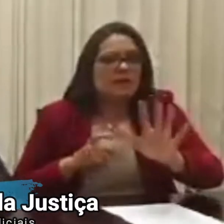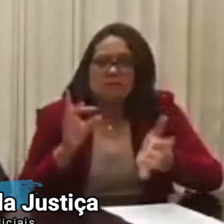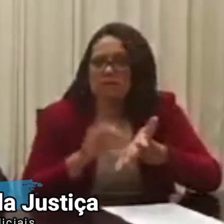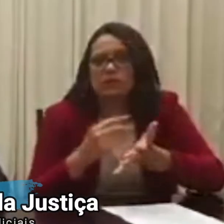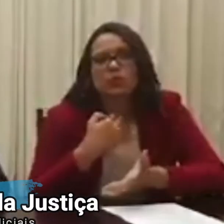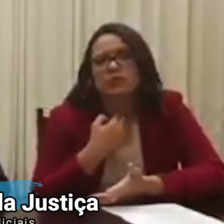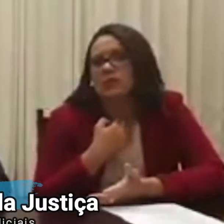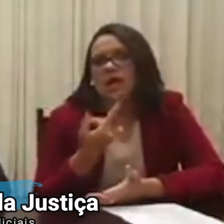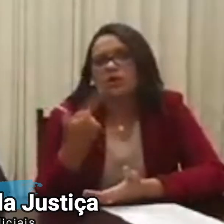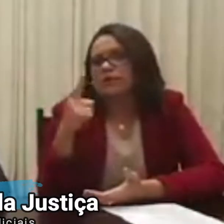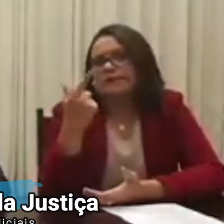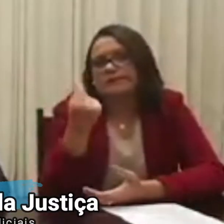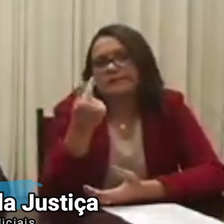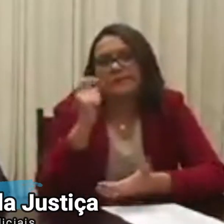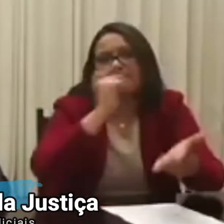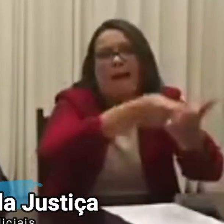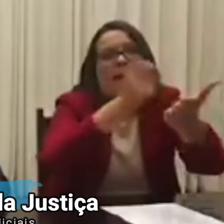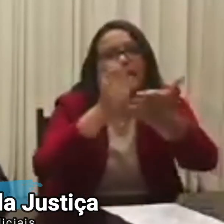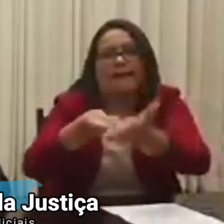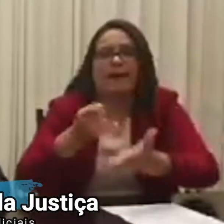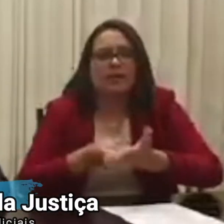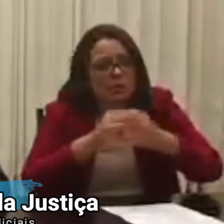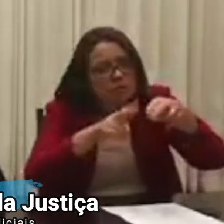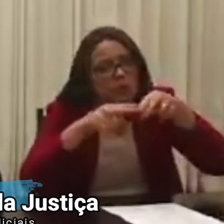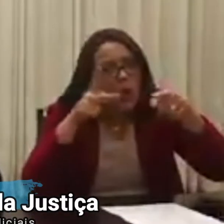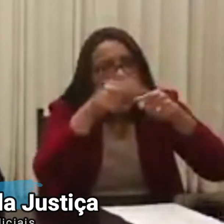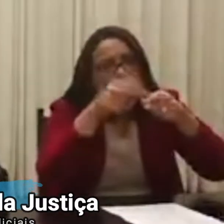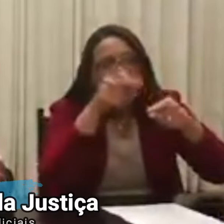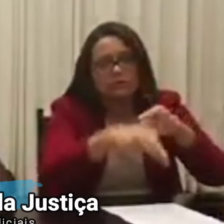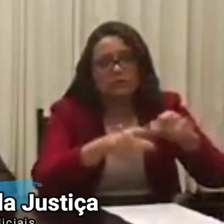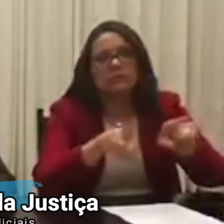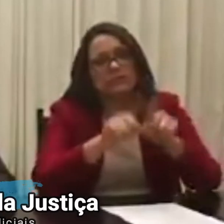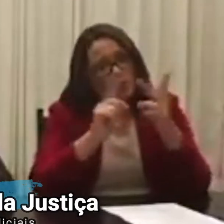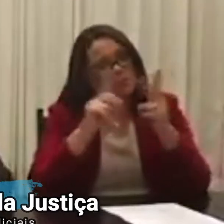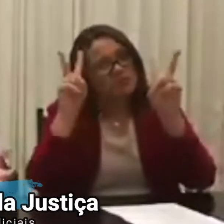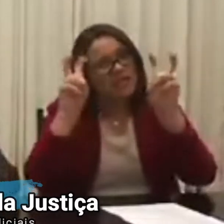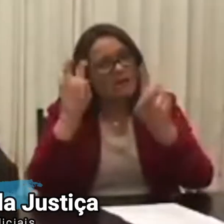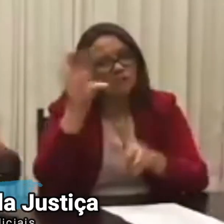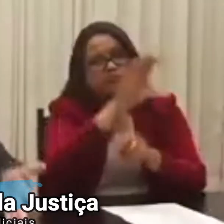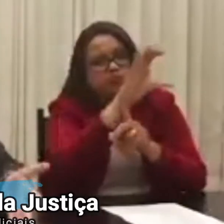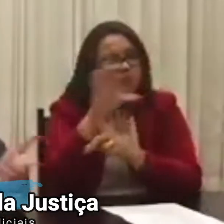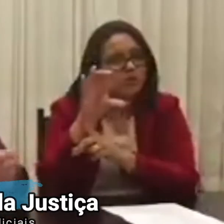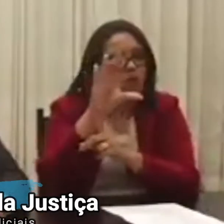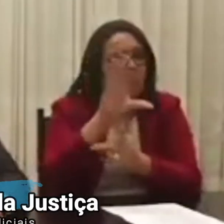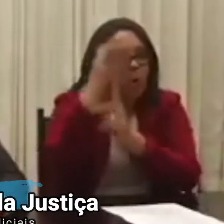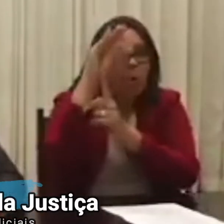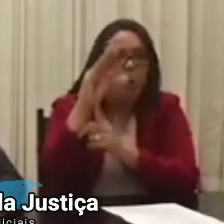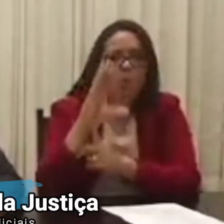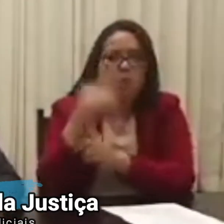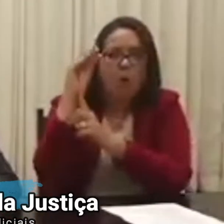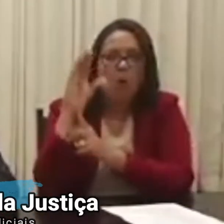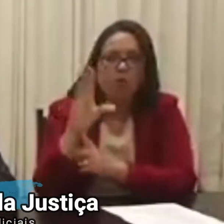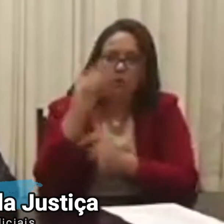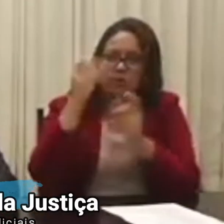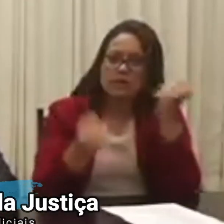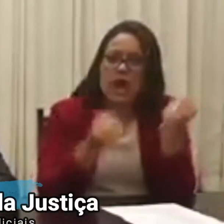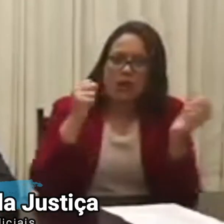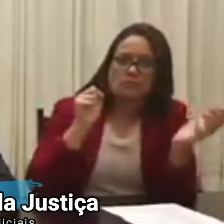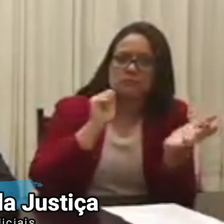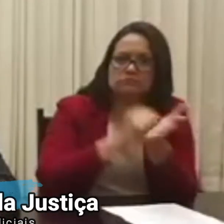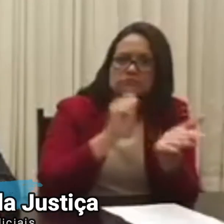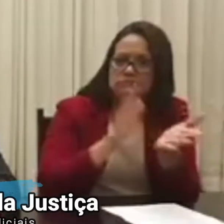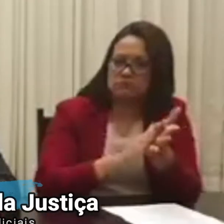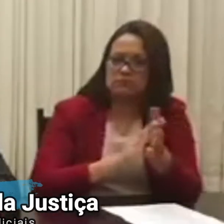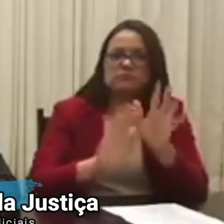dinheiro para pagar isso aí. E essa questão dos radares também, a justiça decidindo que tem que instalar radar. Olha só, mais ou menos o